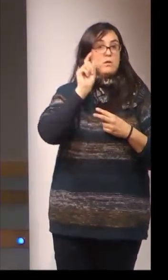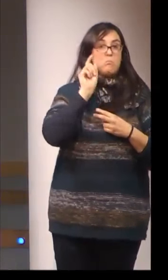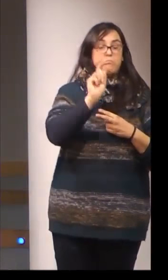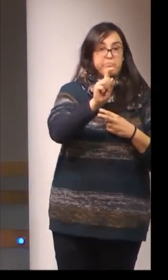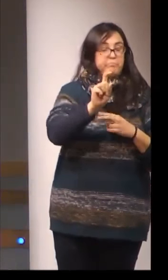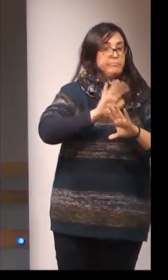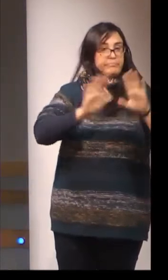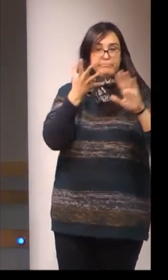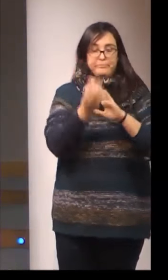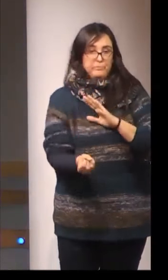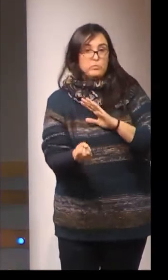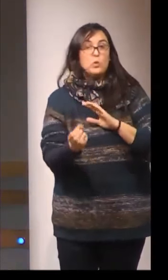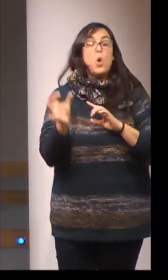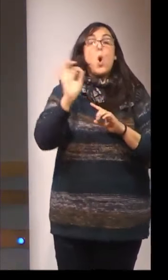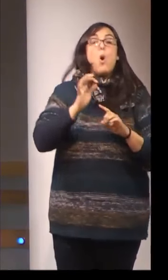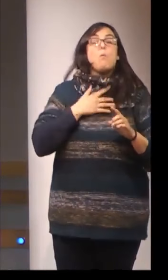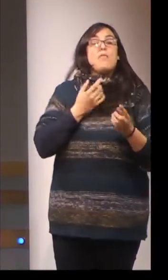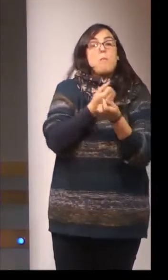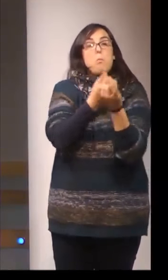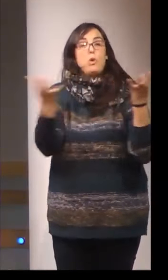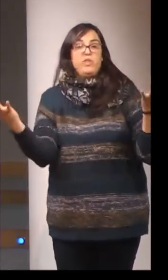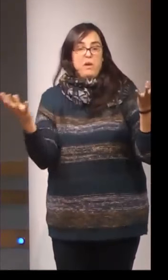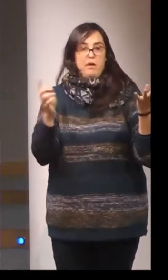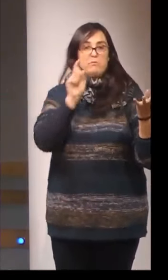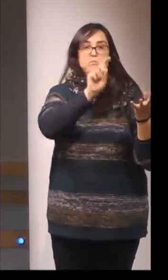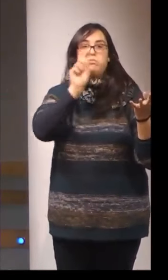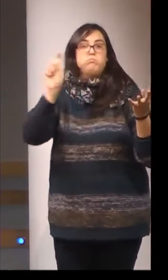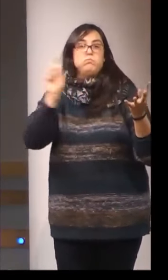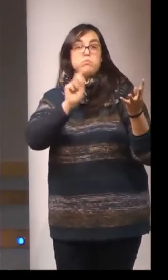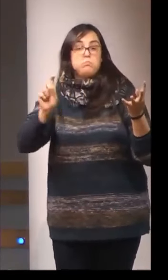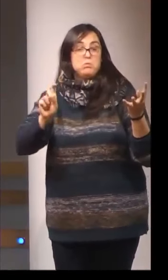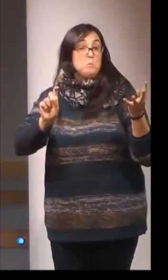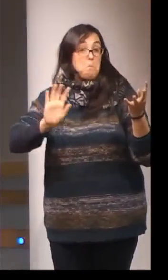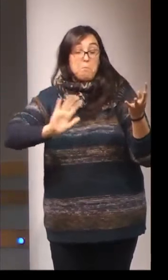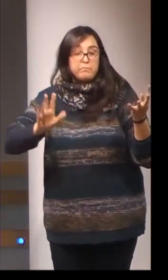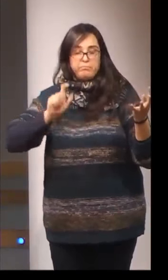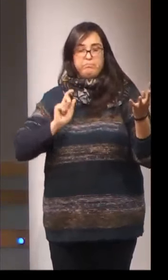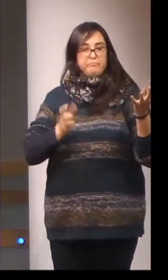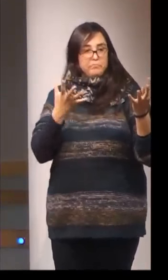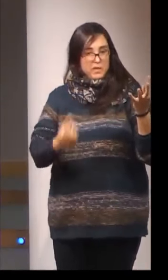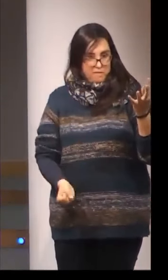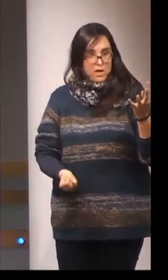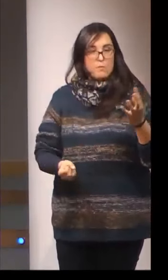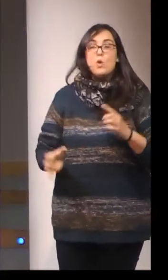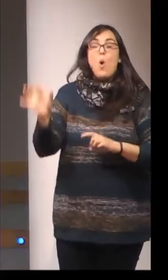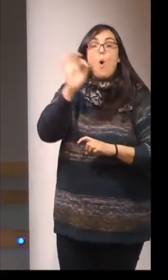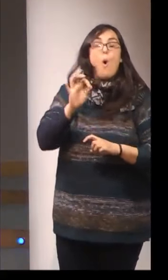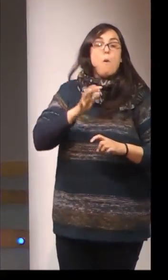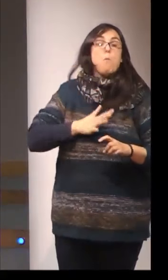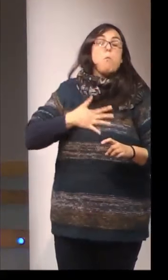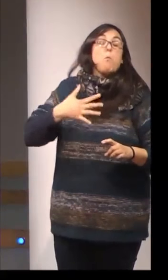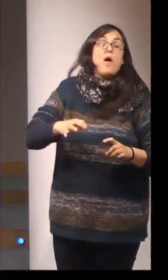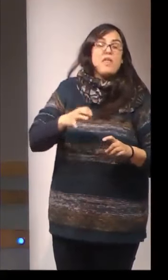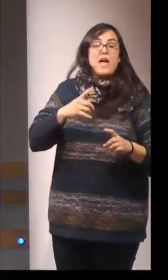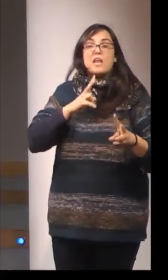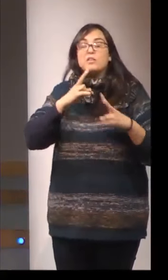Podemos hacer clic en una de las respuestas y se queda grabada. O incluso tenemos la opción de seleccionar